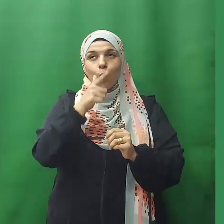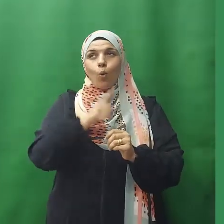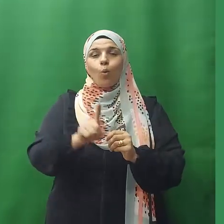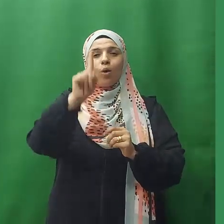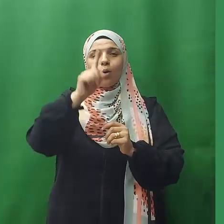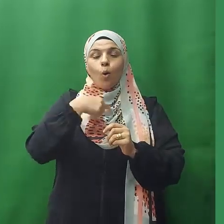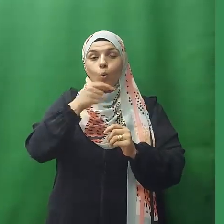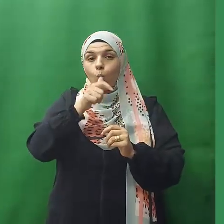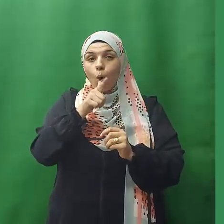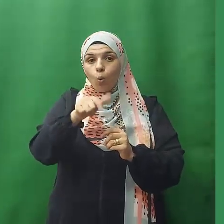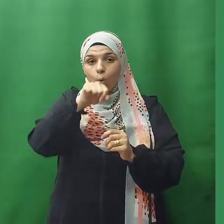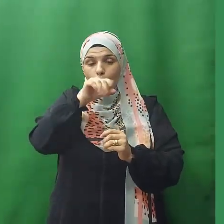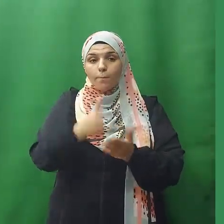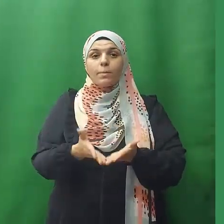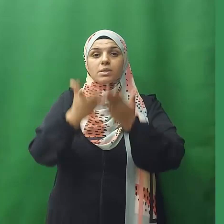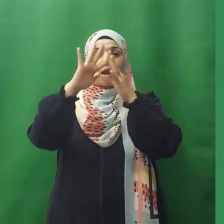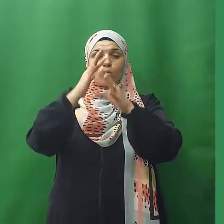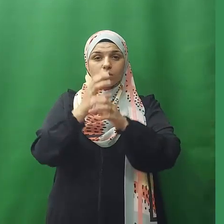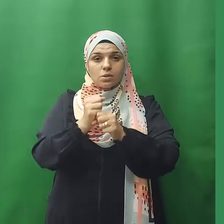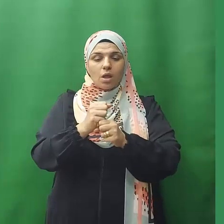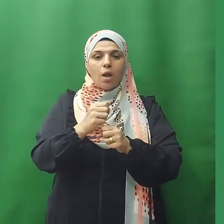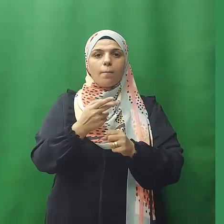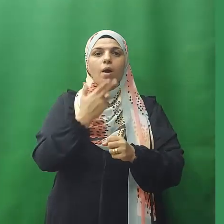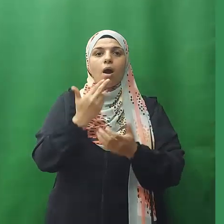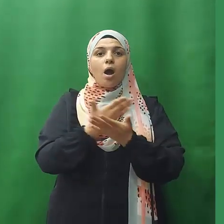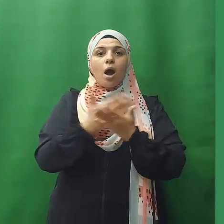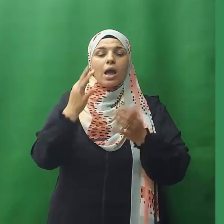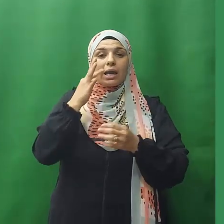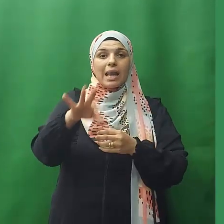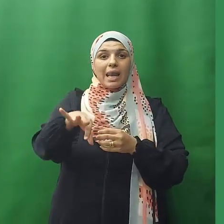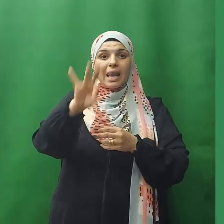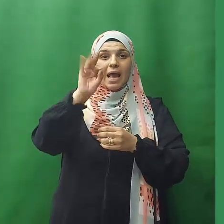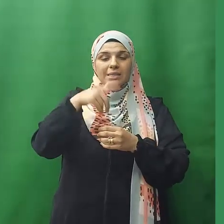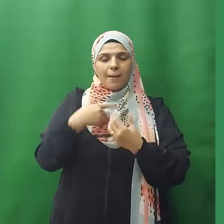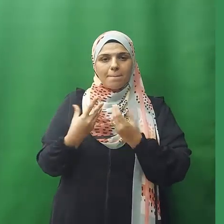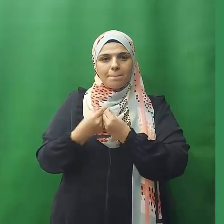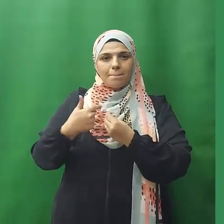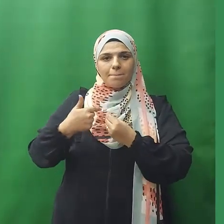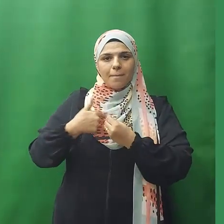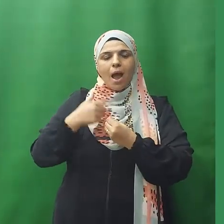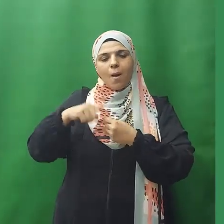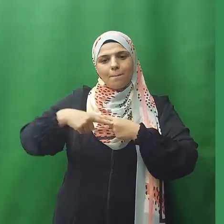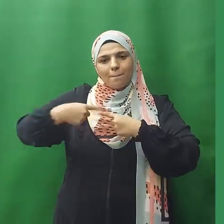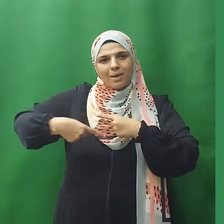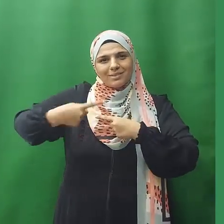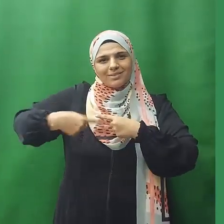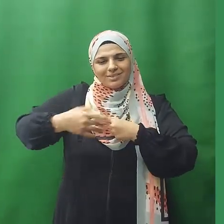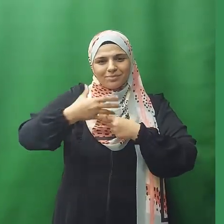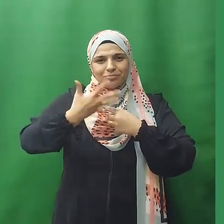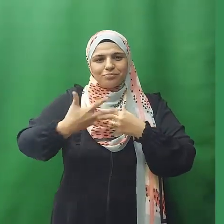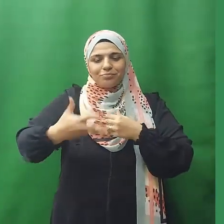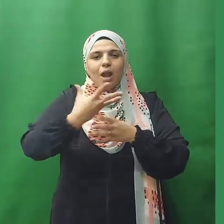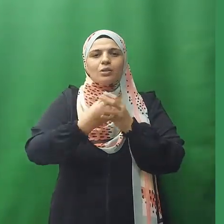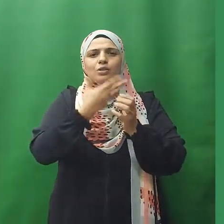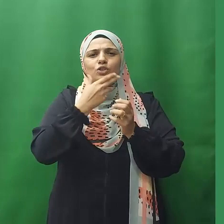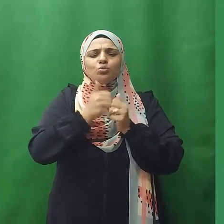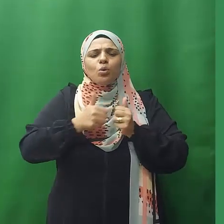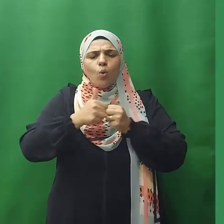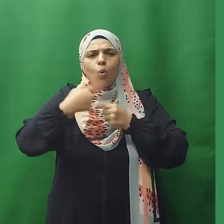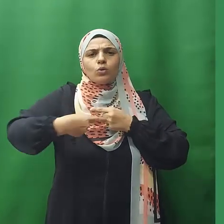وسلم خير الناس قرني ثم الذين يلونهم ثم الذين يلونهم ويقول سيدنا